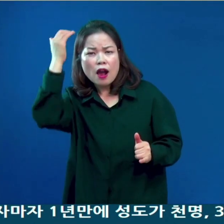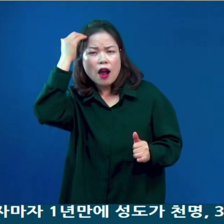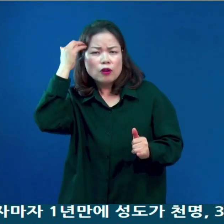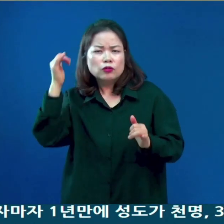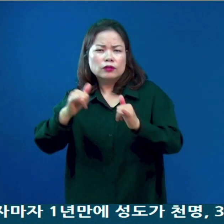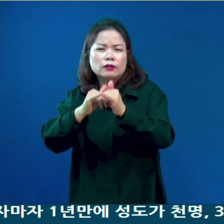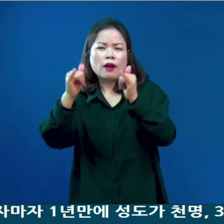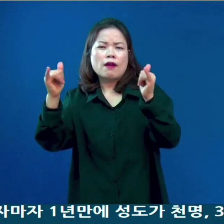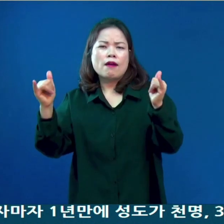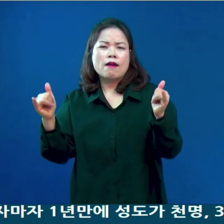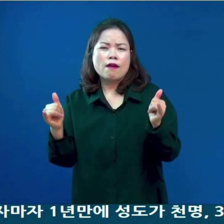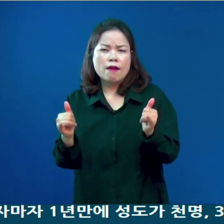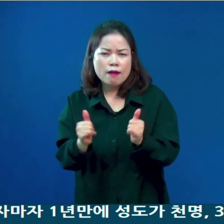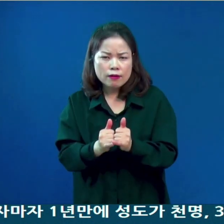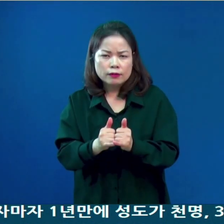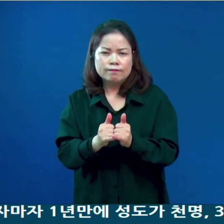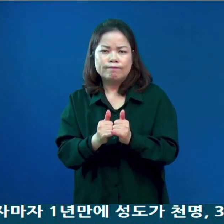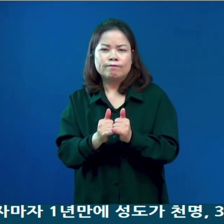사회를 흔들었습니다.